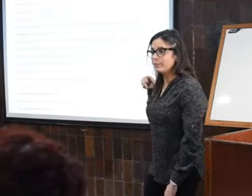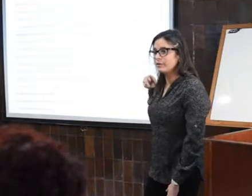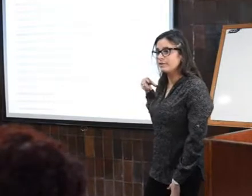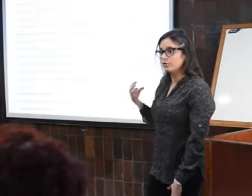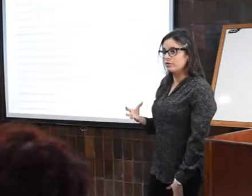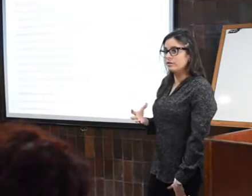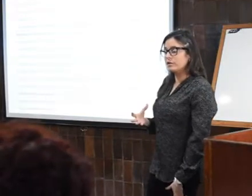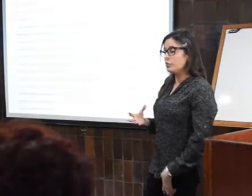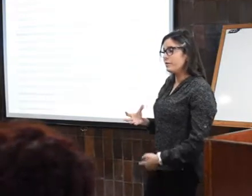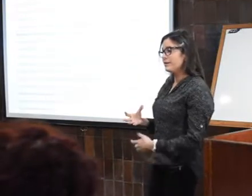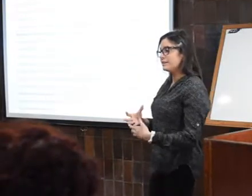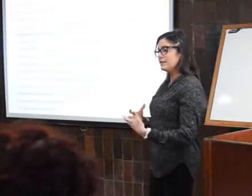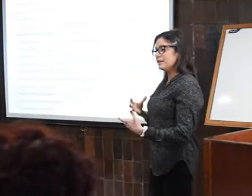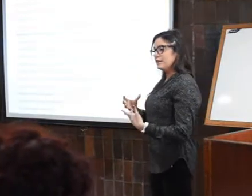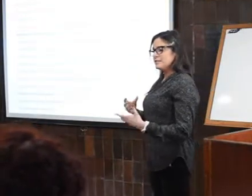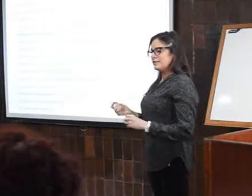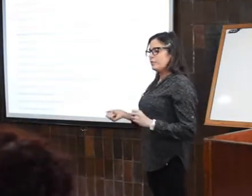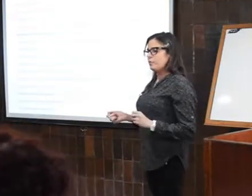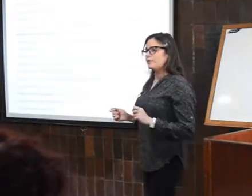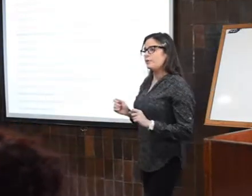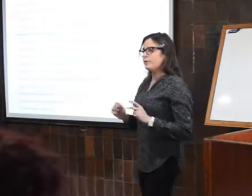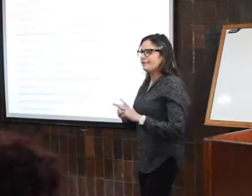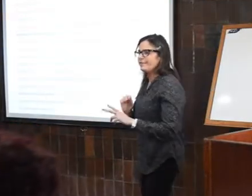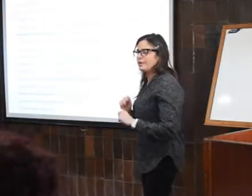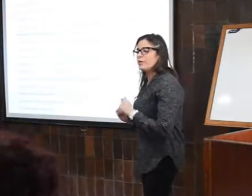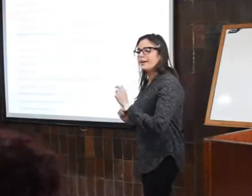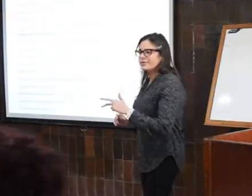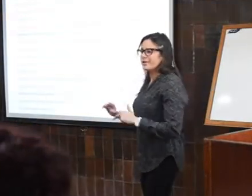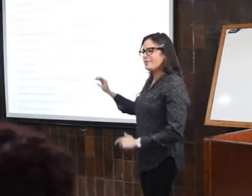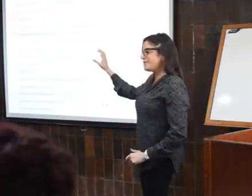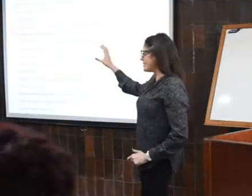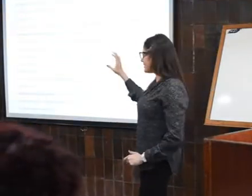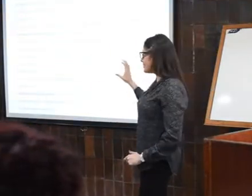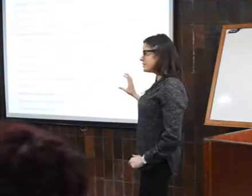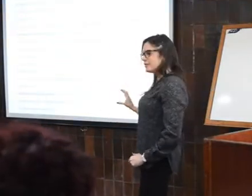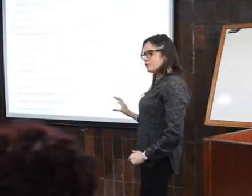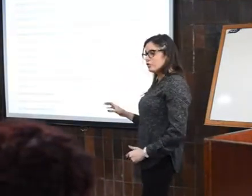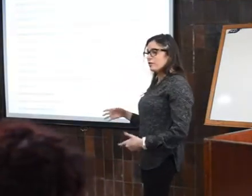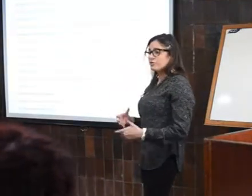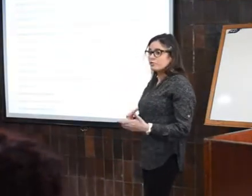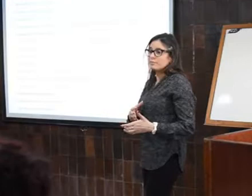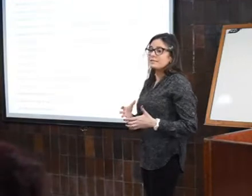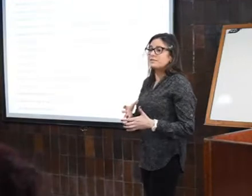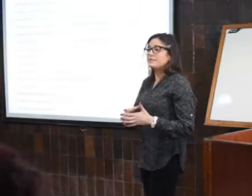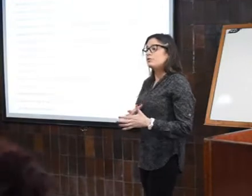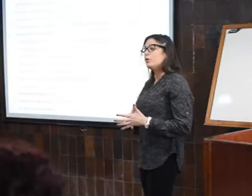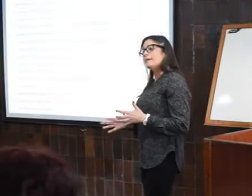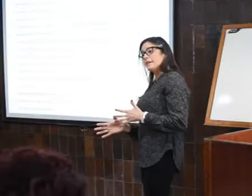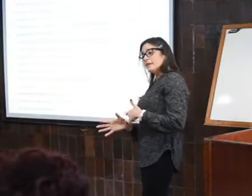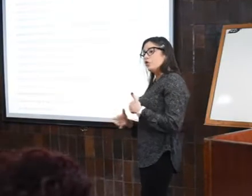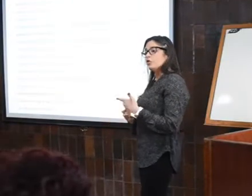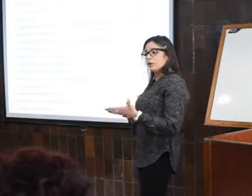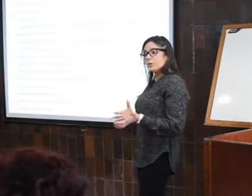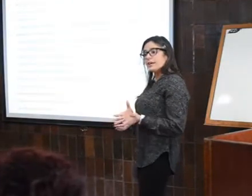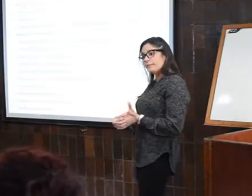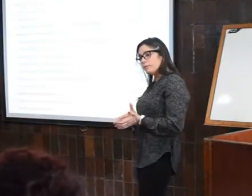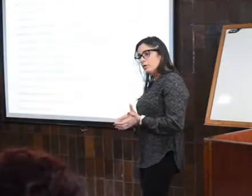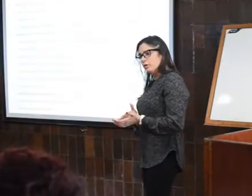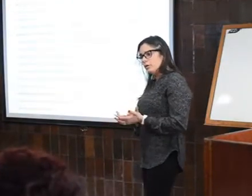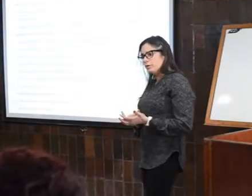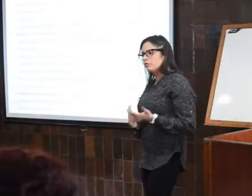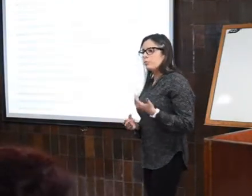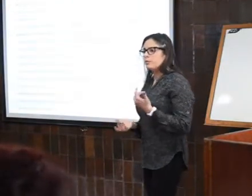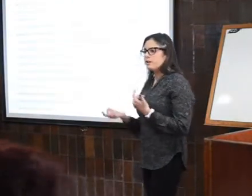estando teórico para que tenga un momento después en algún caso que no es exactamente estos son casos más y dando lo práctico para algún